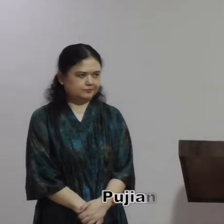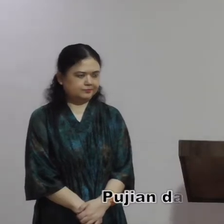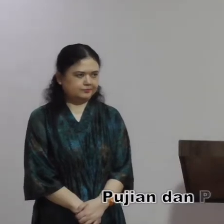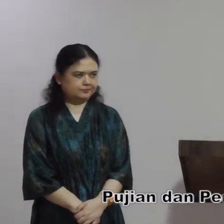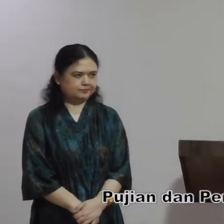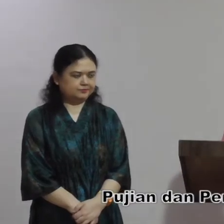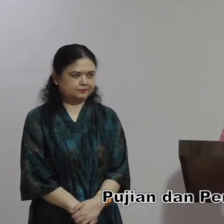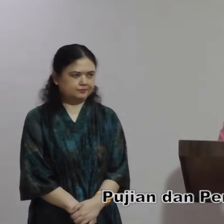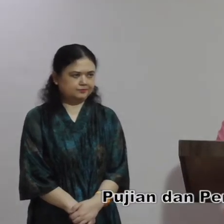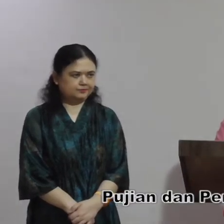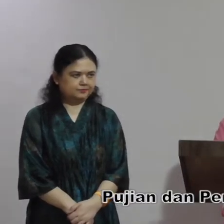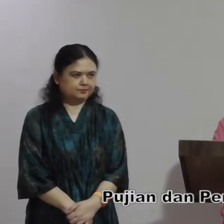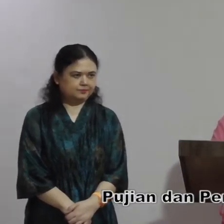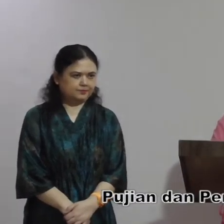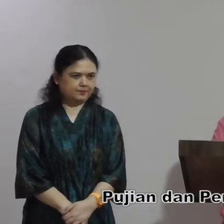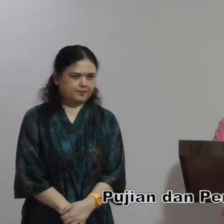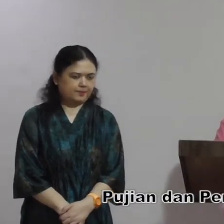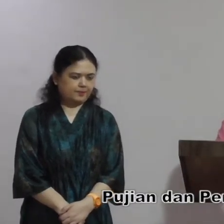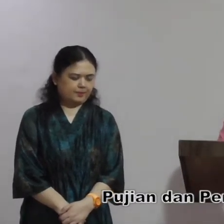Haleluya,